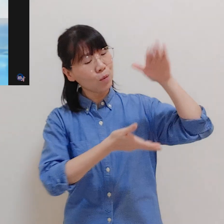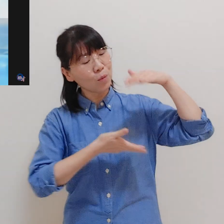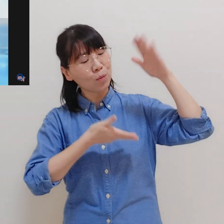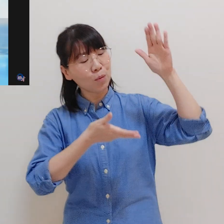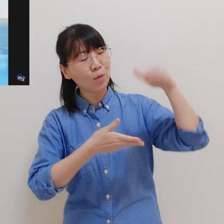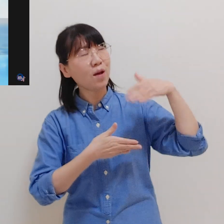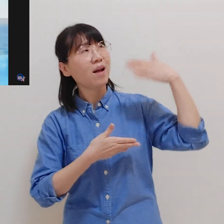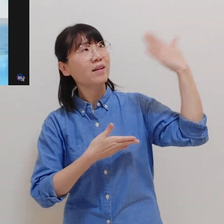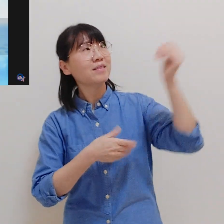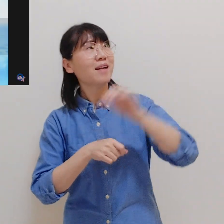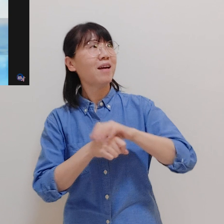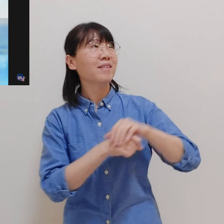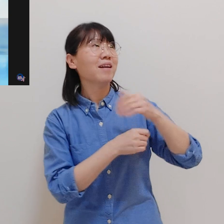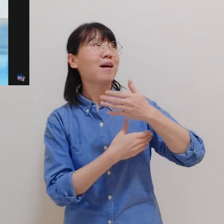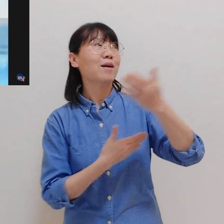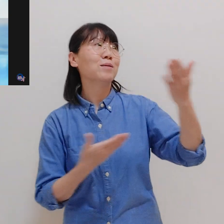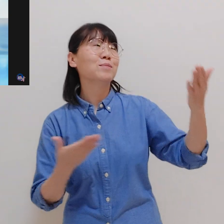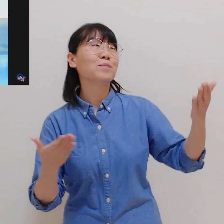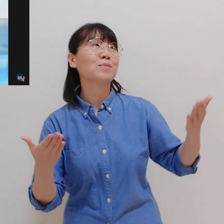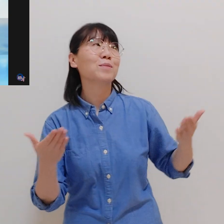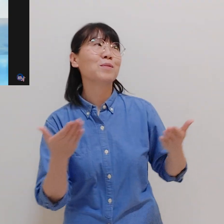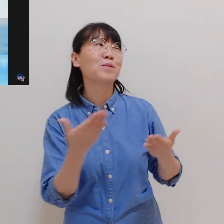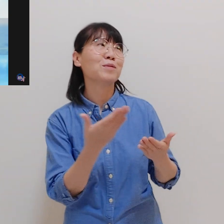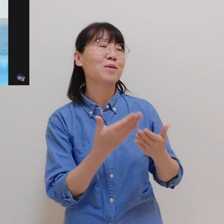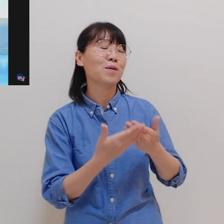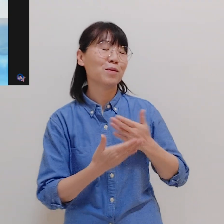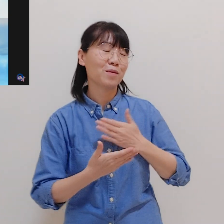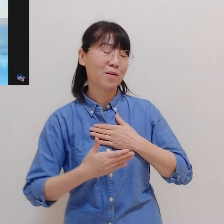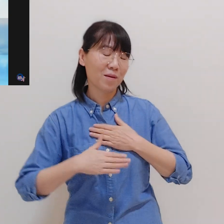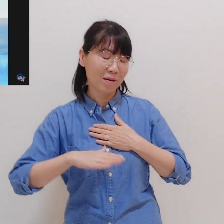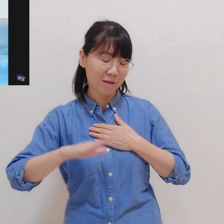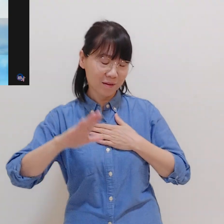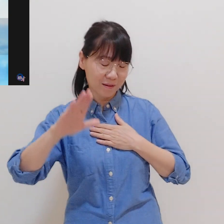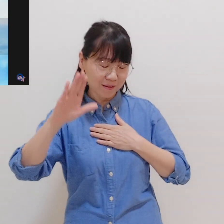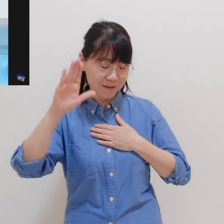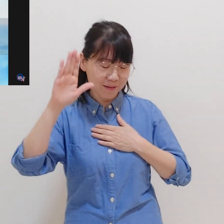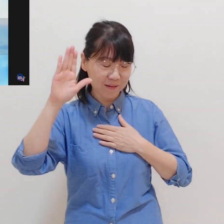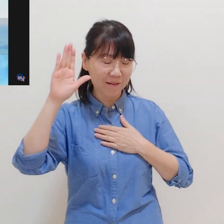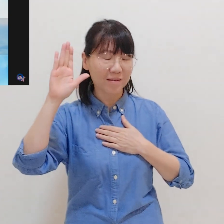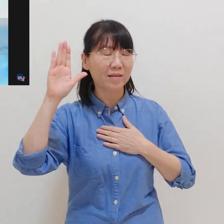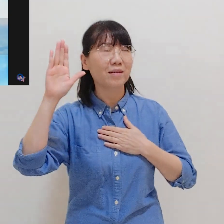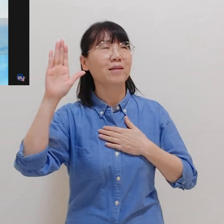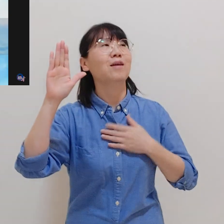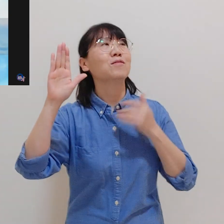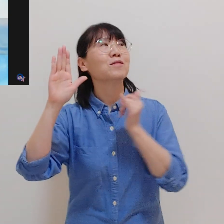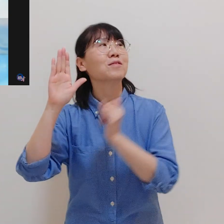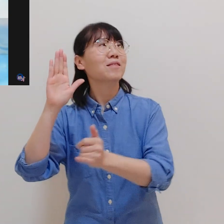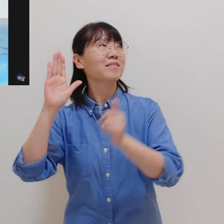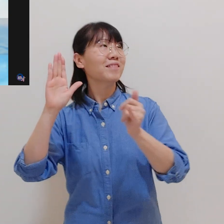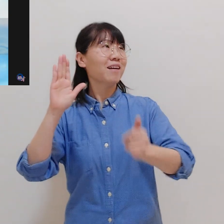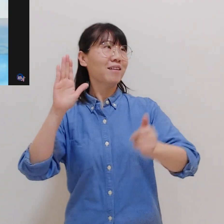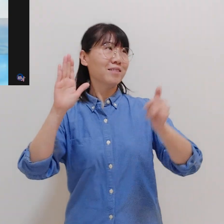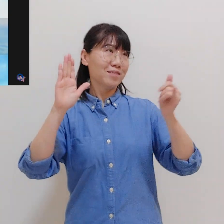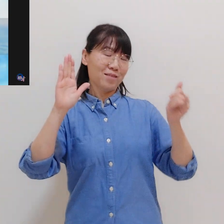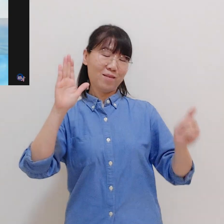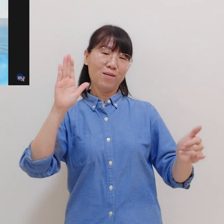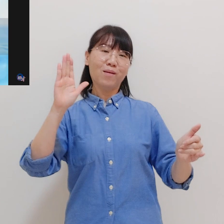着我這救贖，讓我付上更